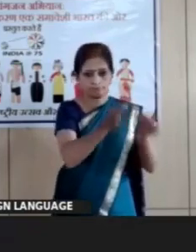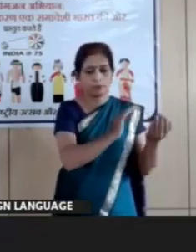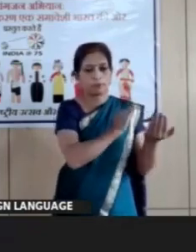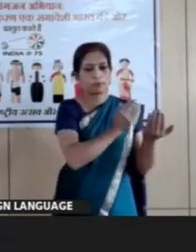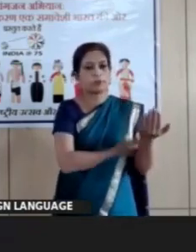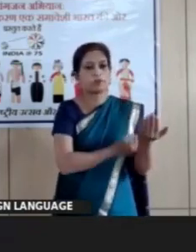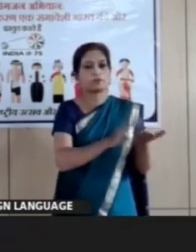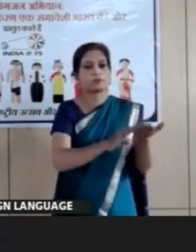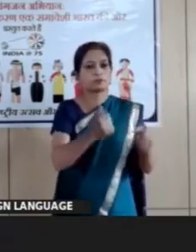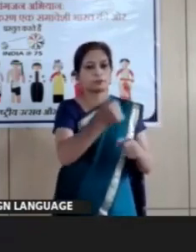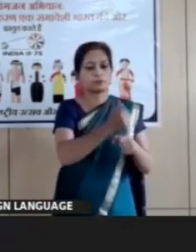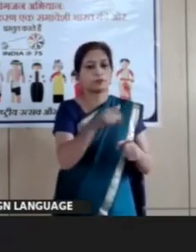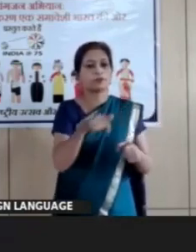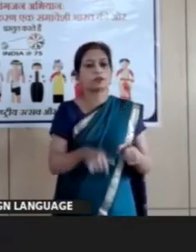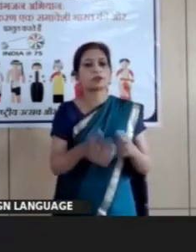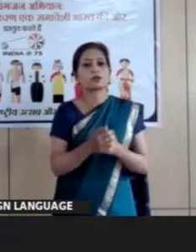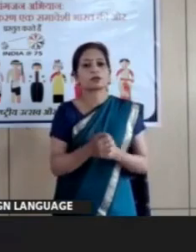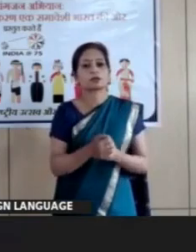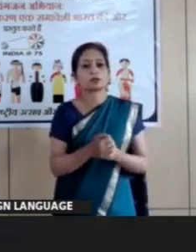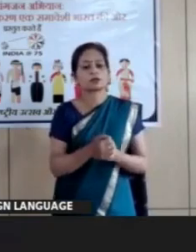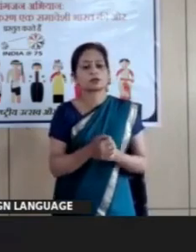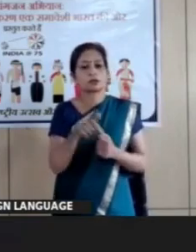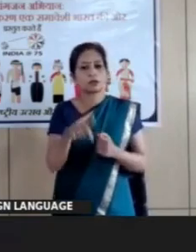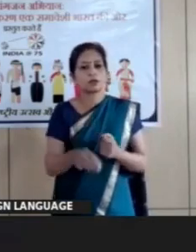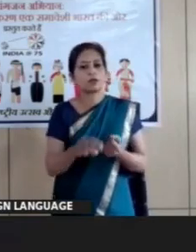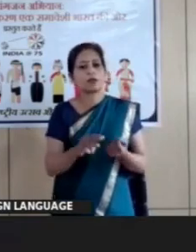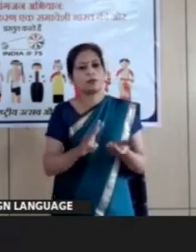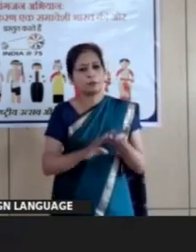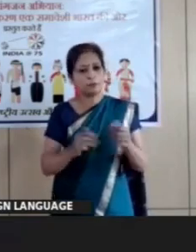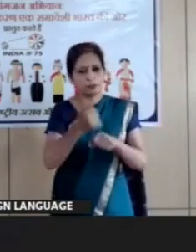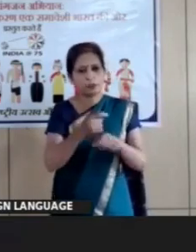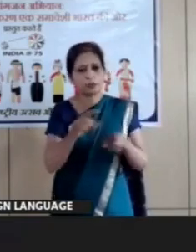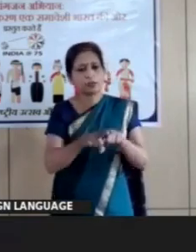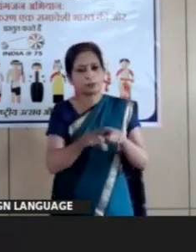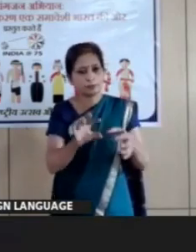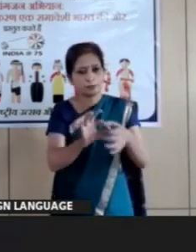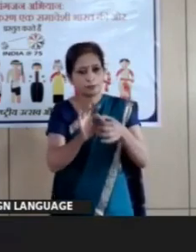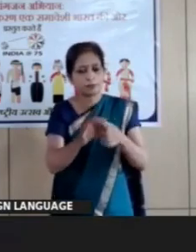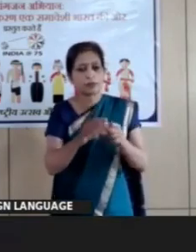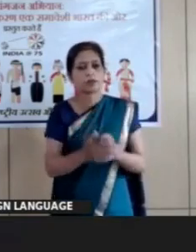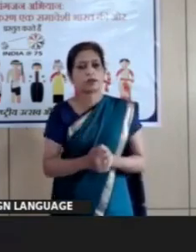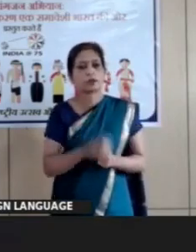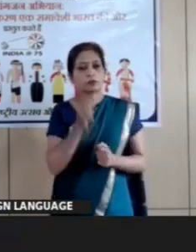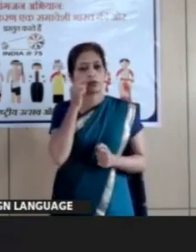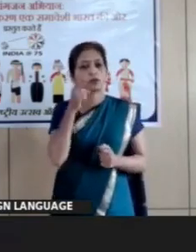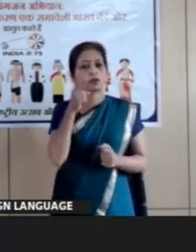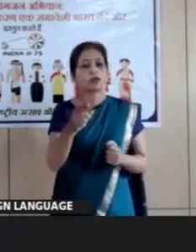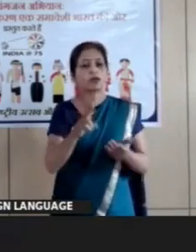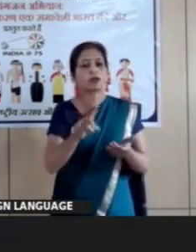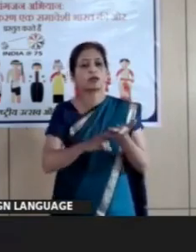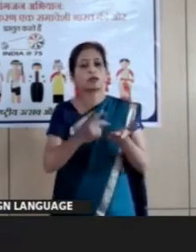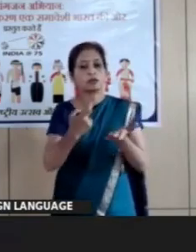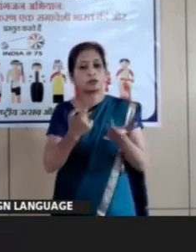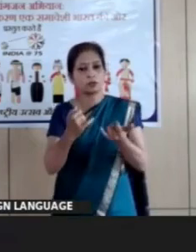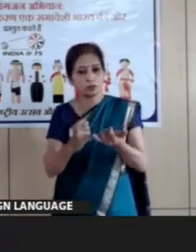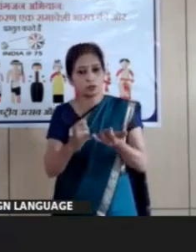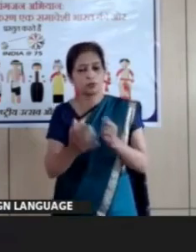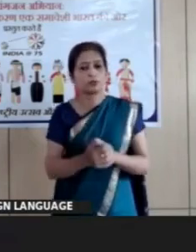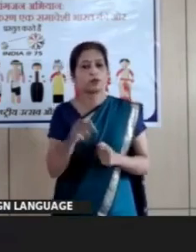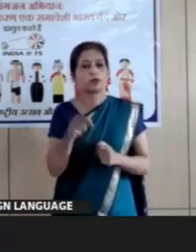श्री रामदास अठावले जी, राज्य मंत्री सामाजिक न्याय और अधिकारिता मंत्रालय, और माननीय श्री अभया नारायण स्वामी